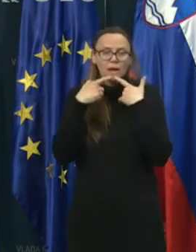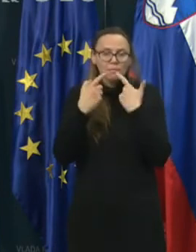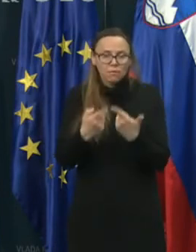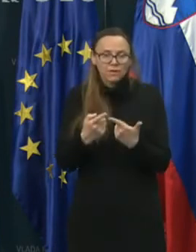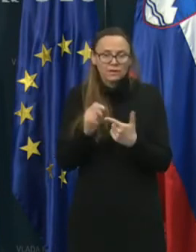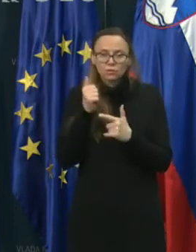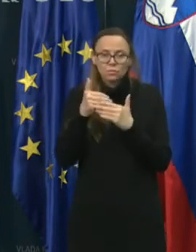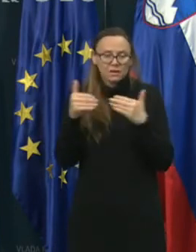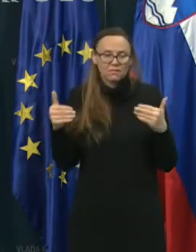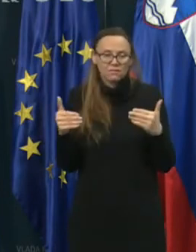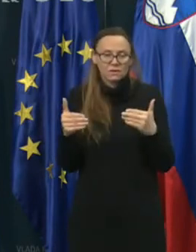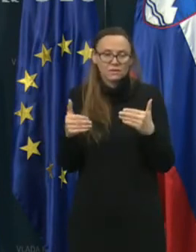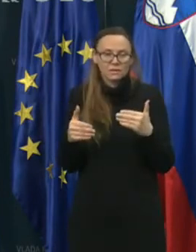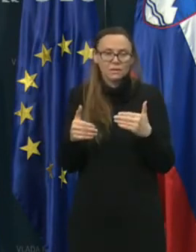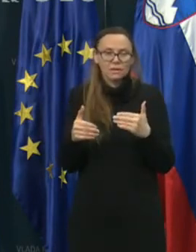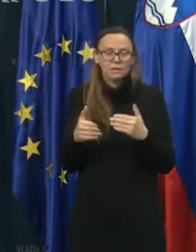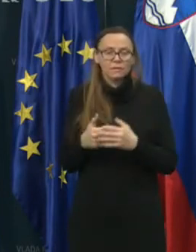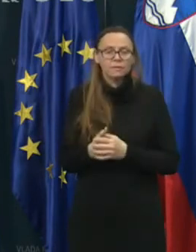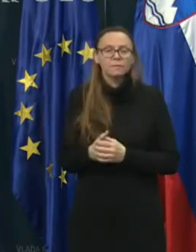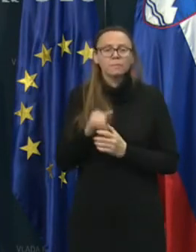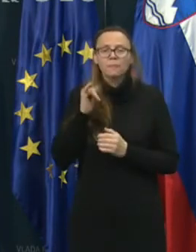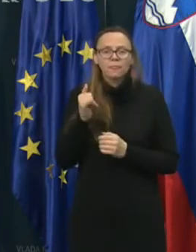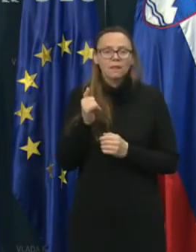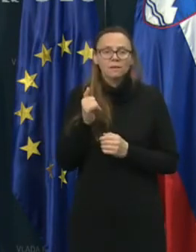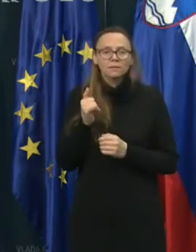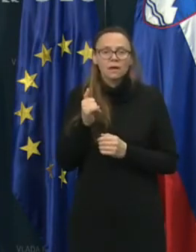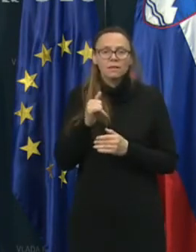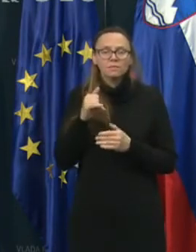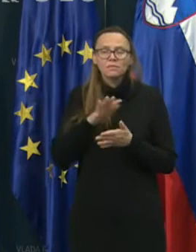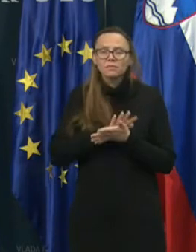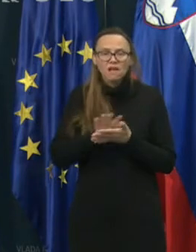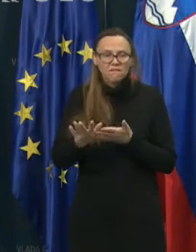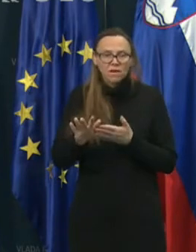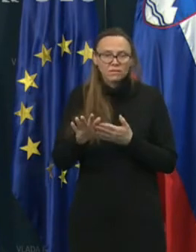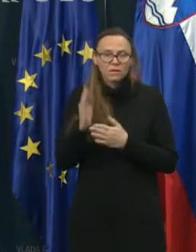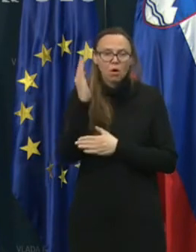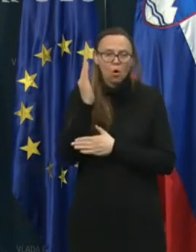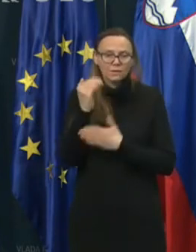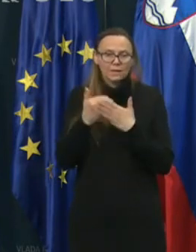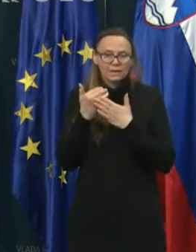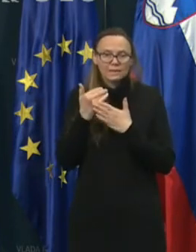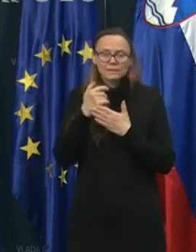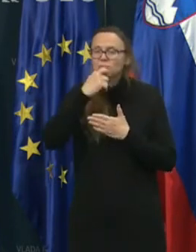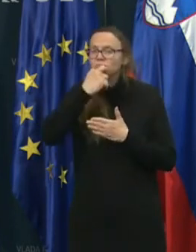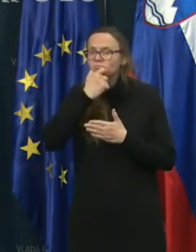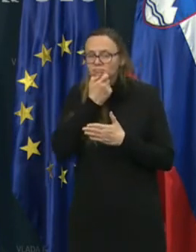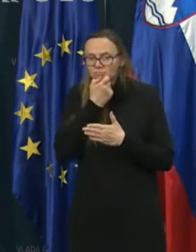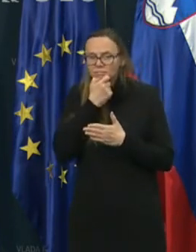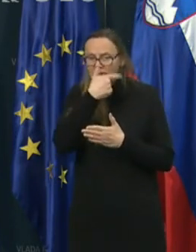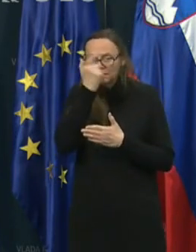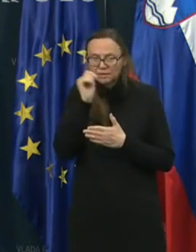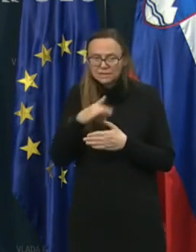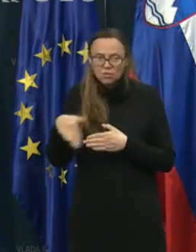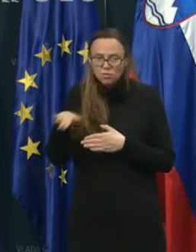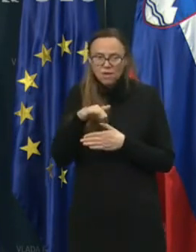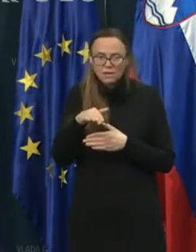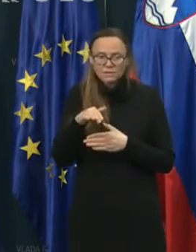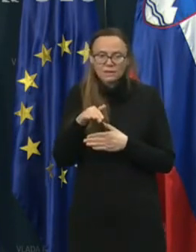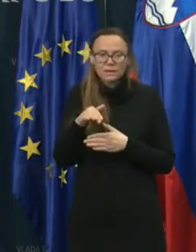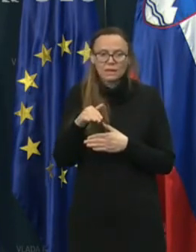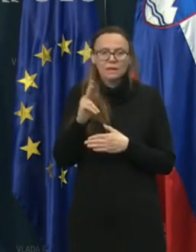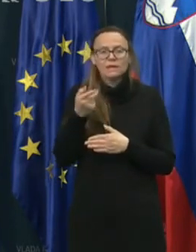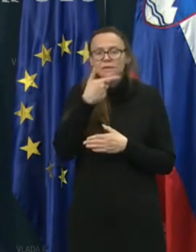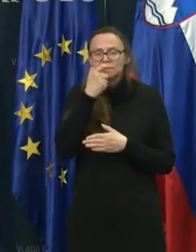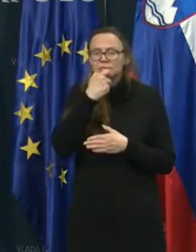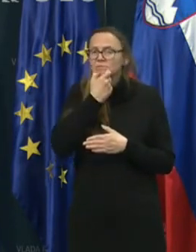v prvi vrsti to, da popolnoma navadni hoteli za stanovalce oziroma za populacijo, ki so